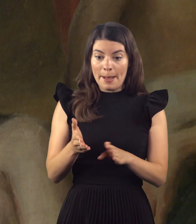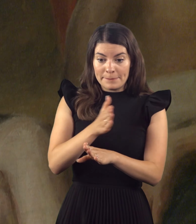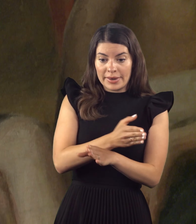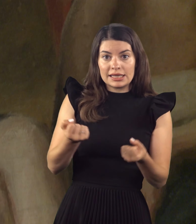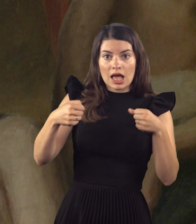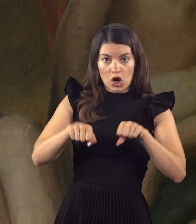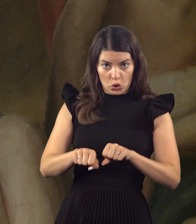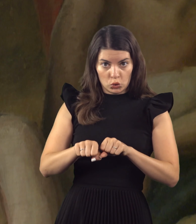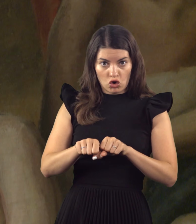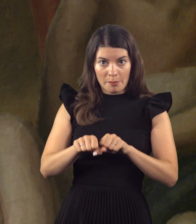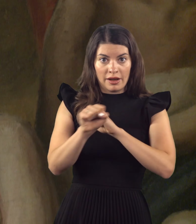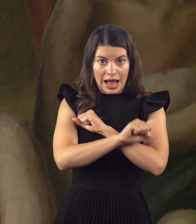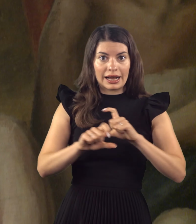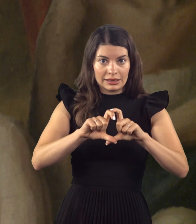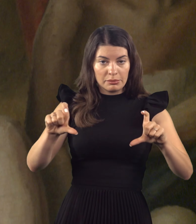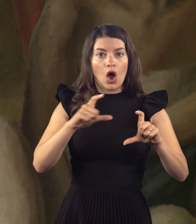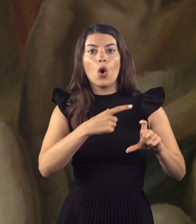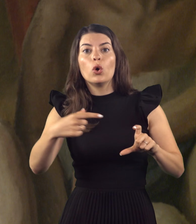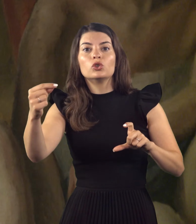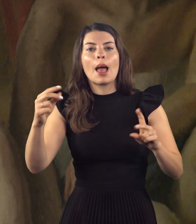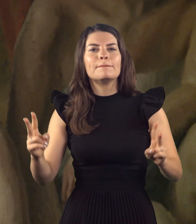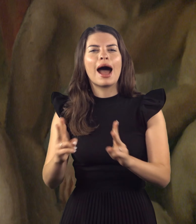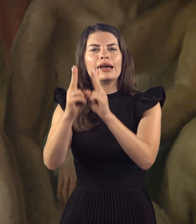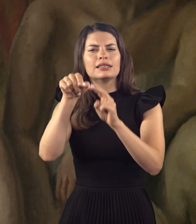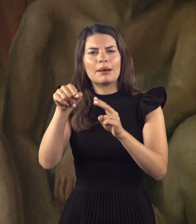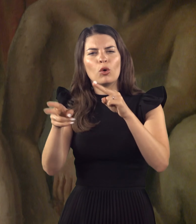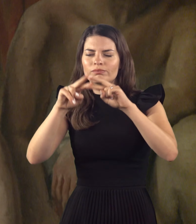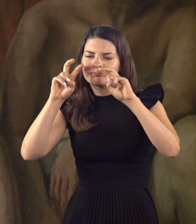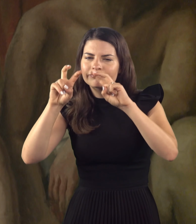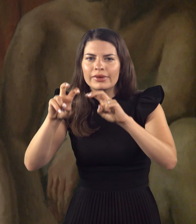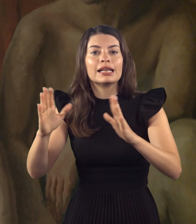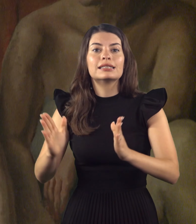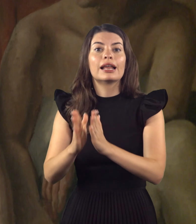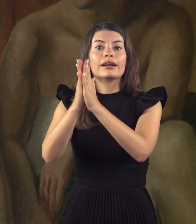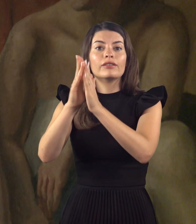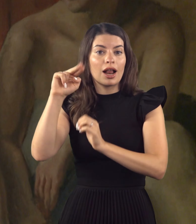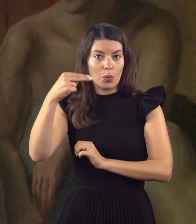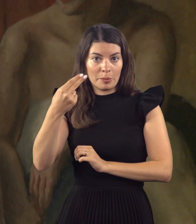Pred zaključkom študija je odšla v Pariz, kjer se je poglabljala v cerkveno umetnost.